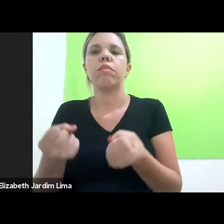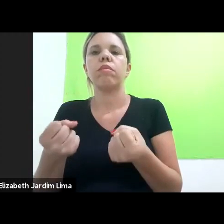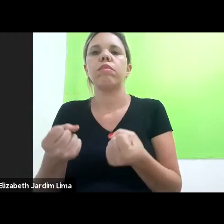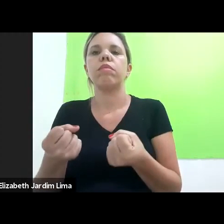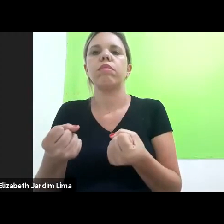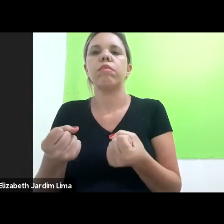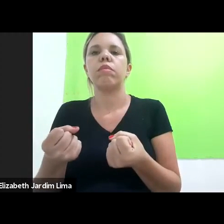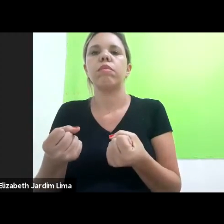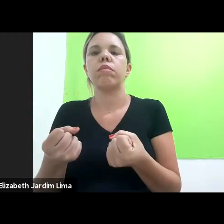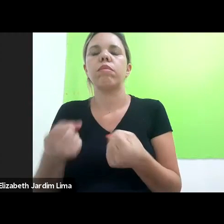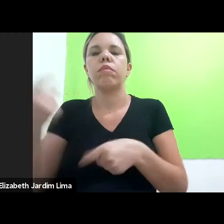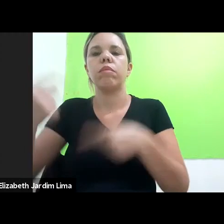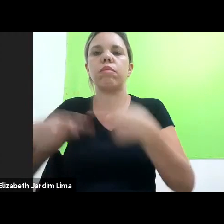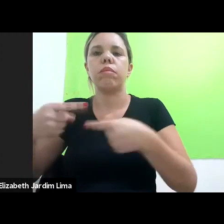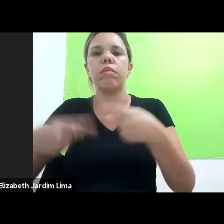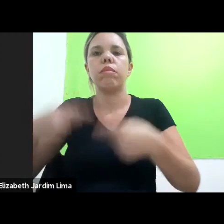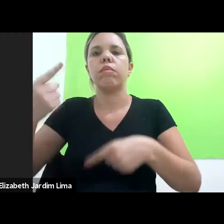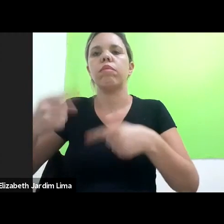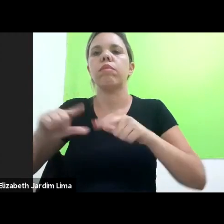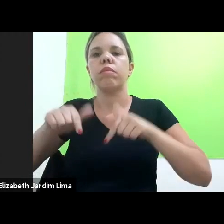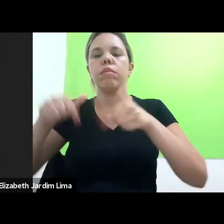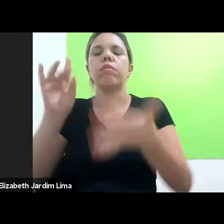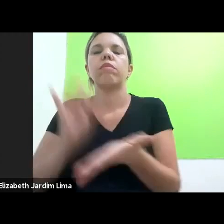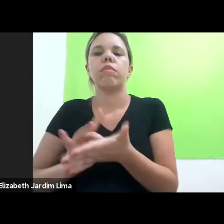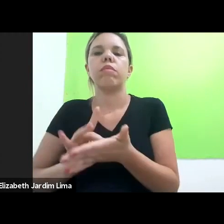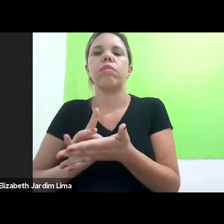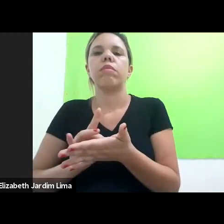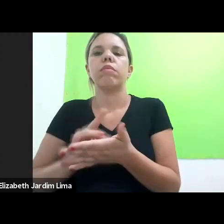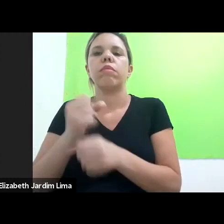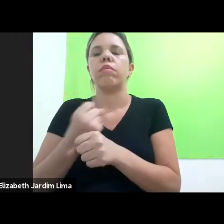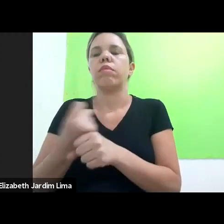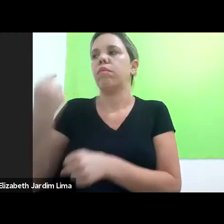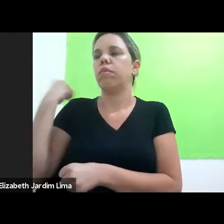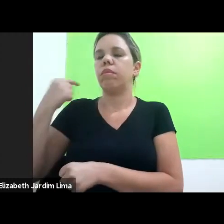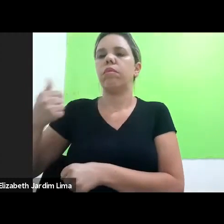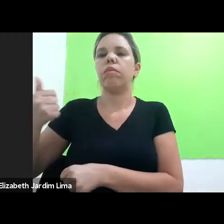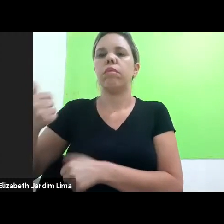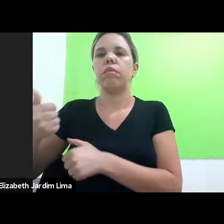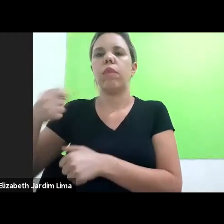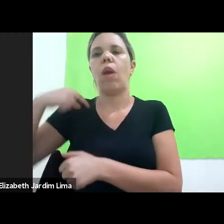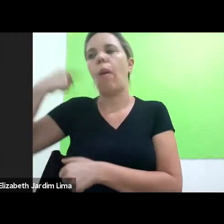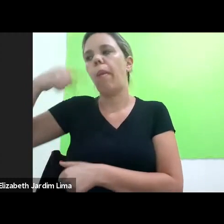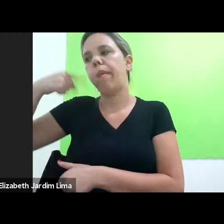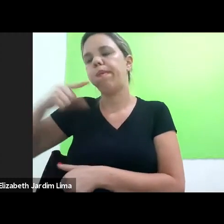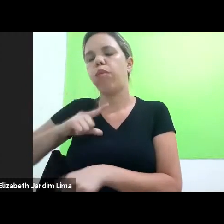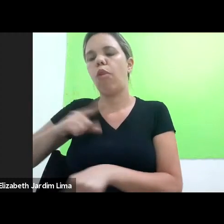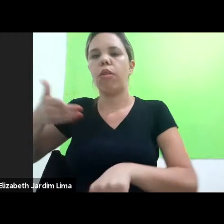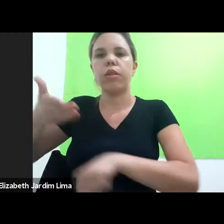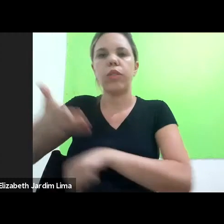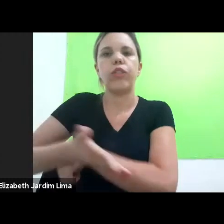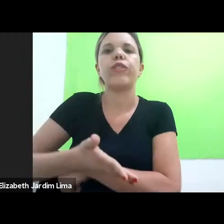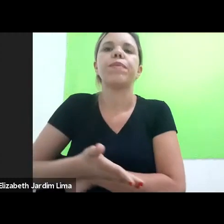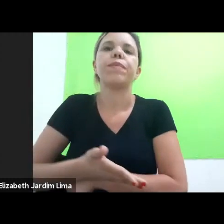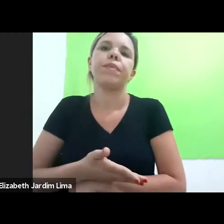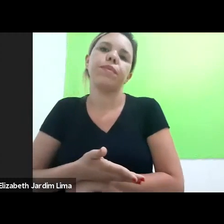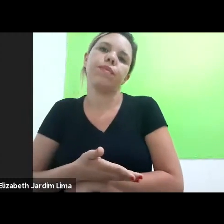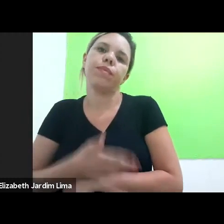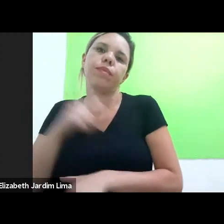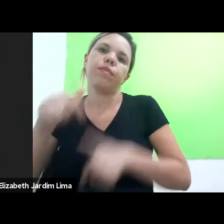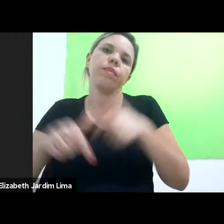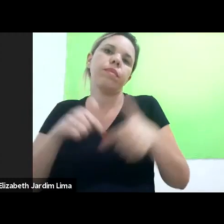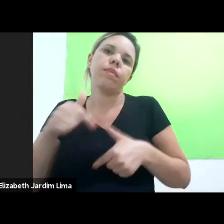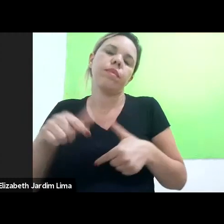das políticas de ações afirmativas dos anos 2000. Então, são os primeiros advogados, né, que têm acesso aí, que a gente chama que trabalha, que